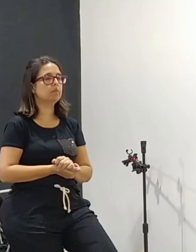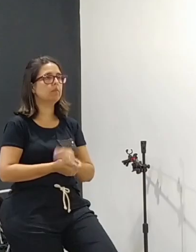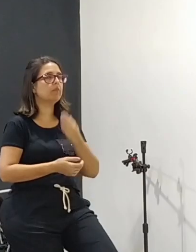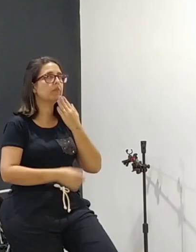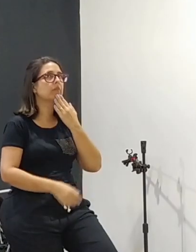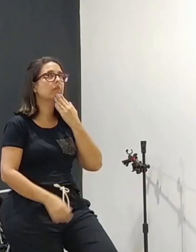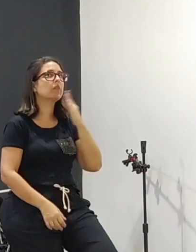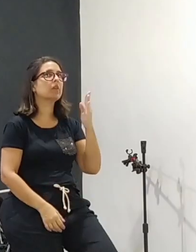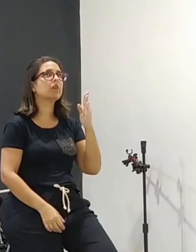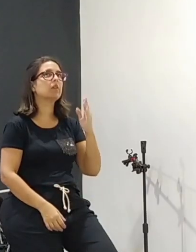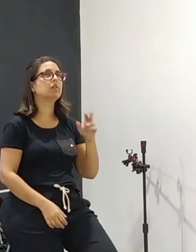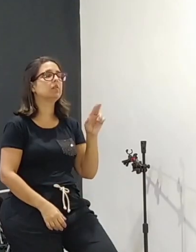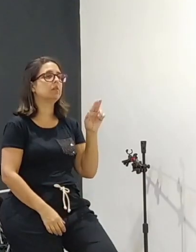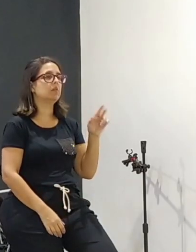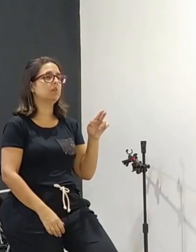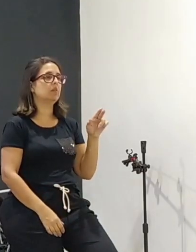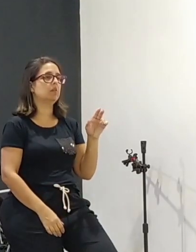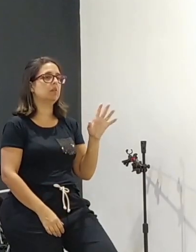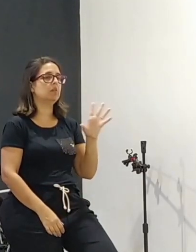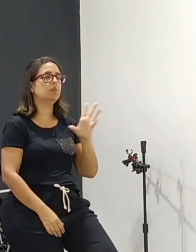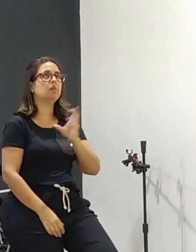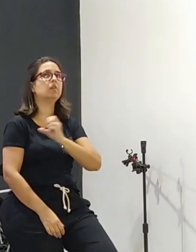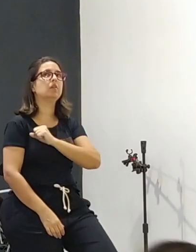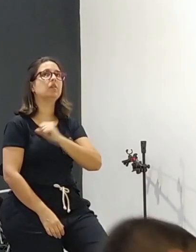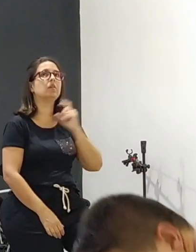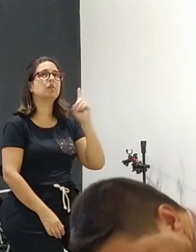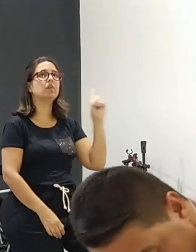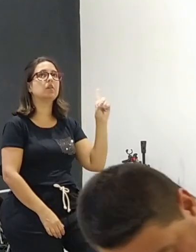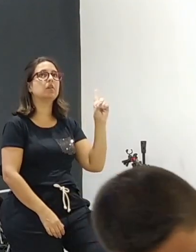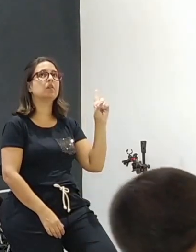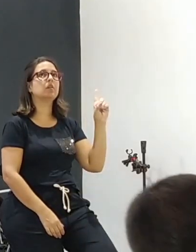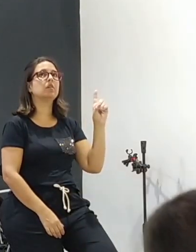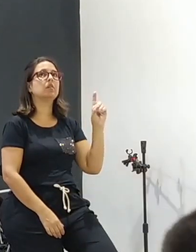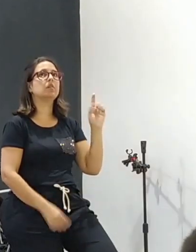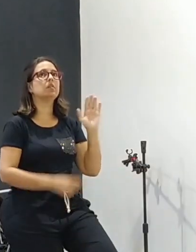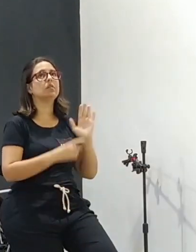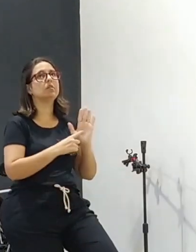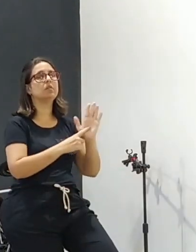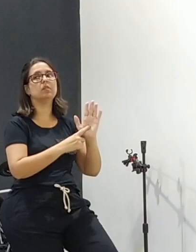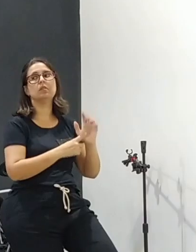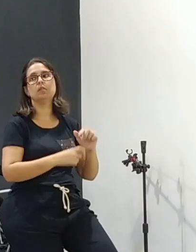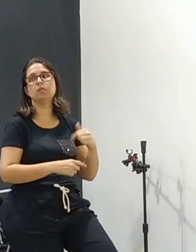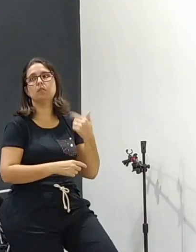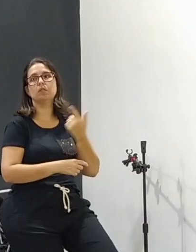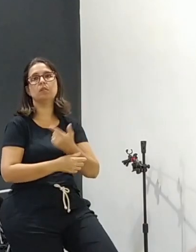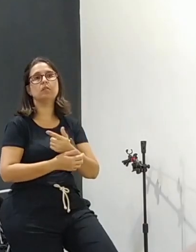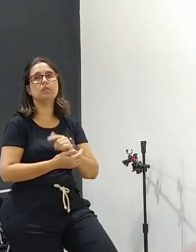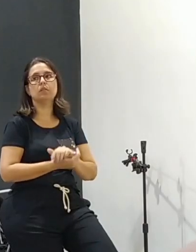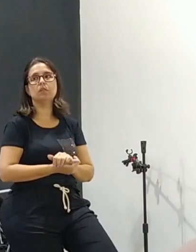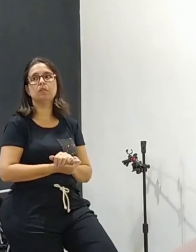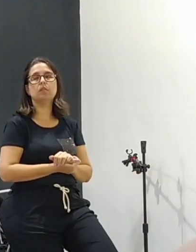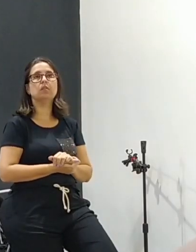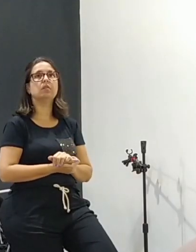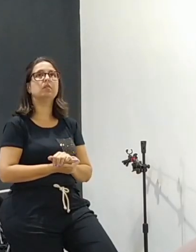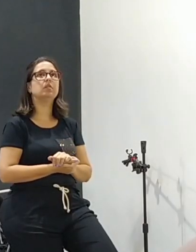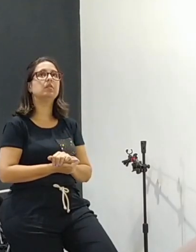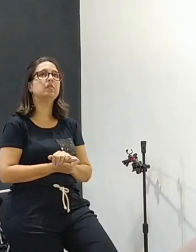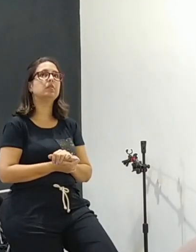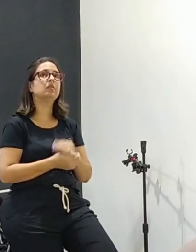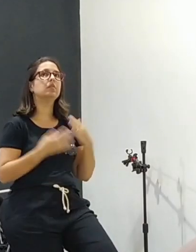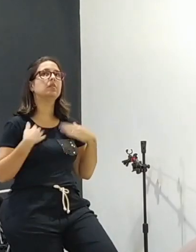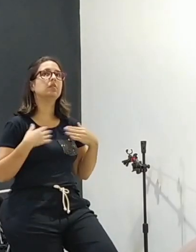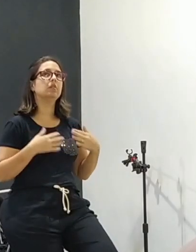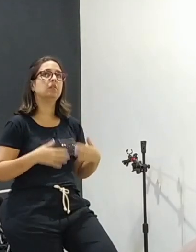Rogo-vos, pois, irmãos, pela compaixão de Deus, que apresenteis os vossos corpos